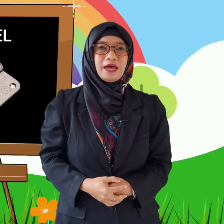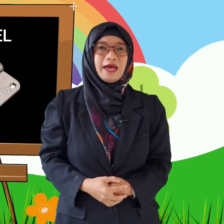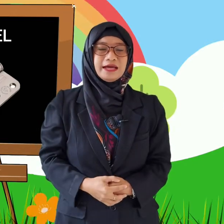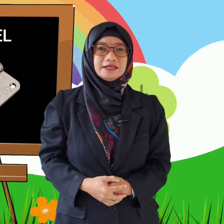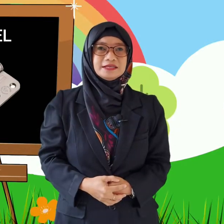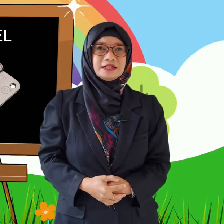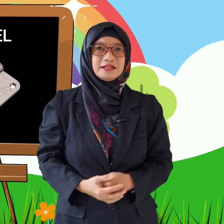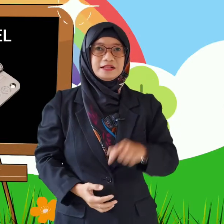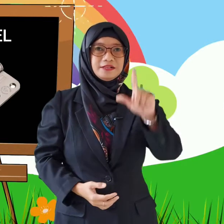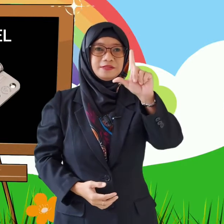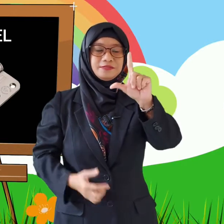Engsel.